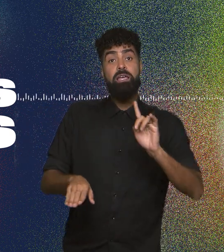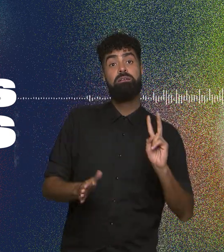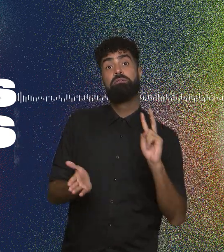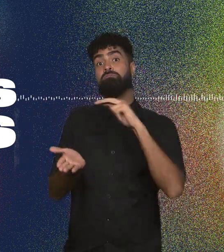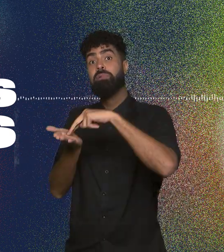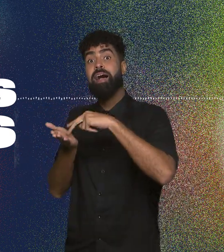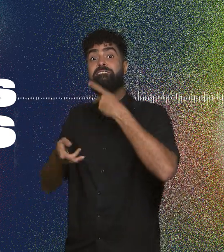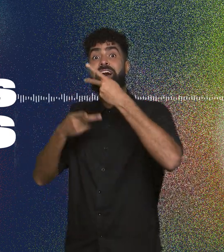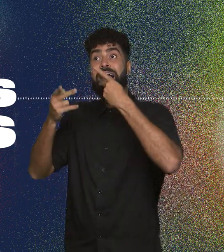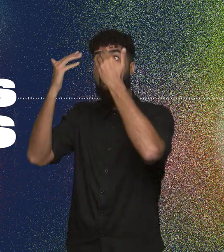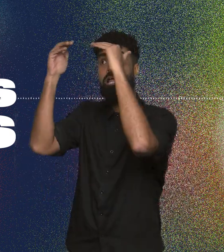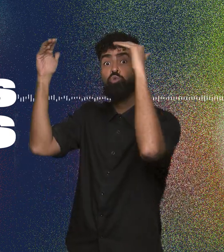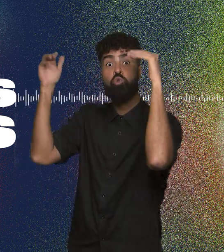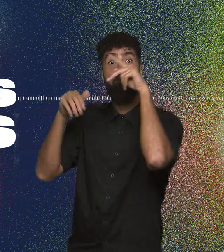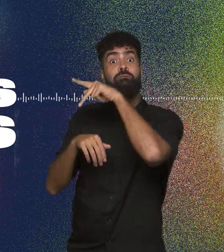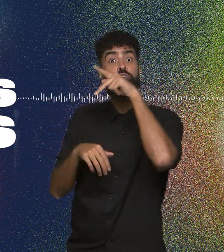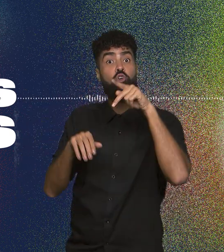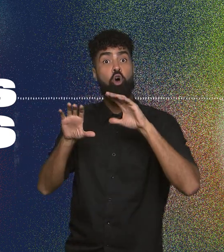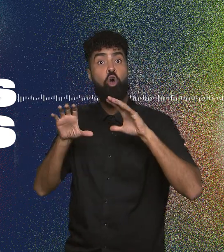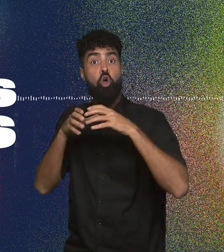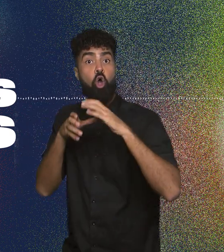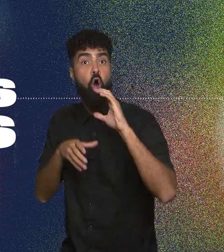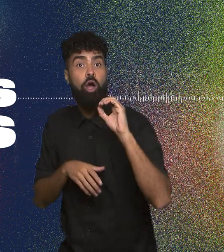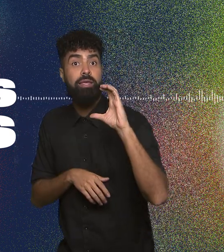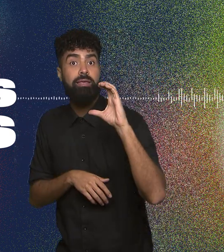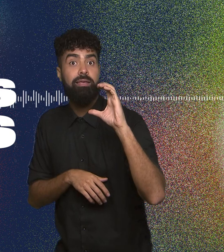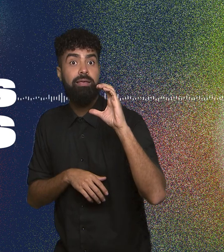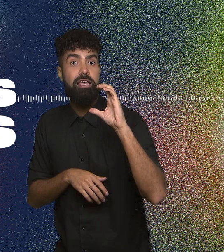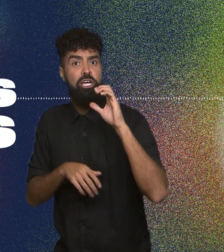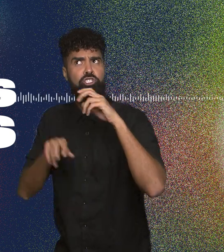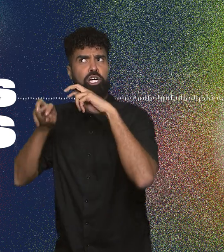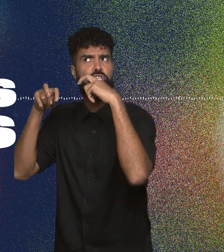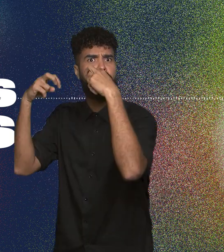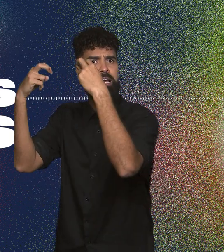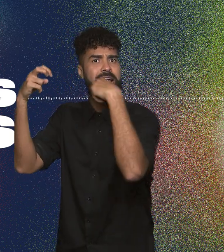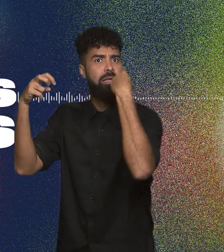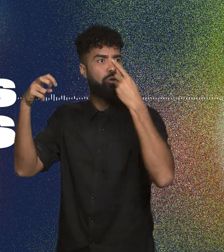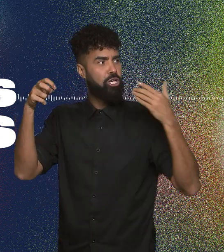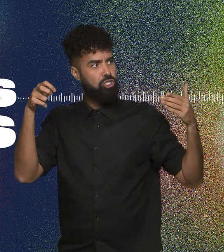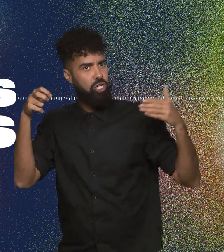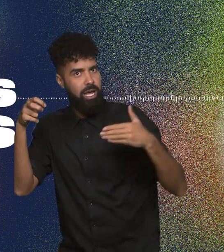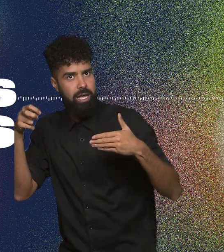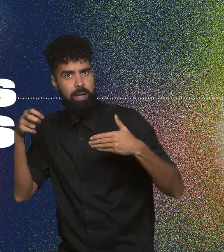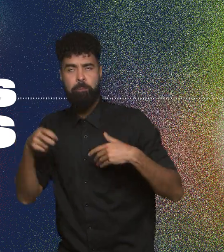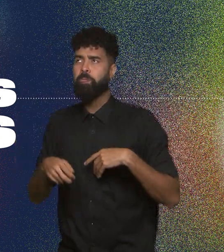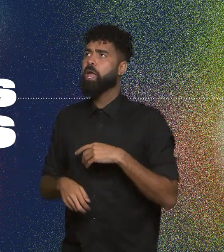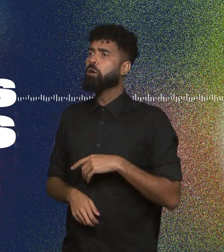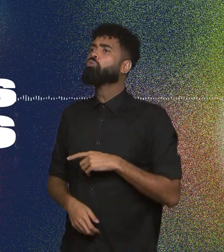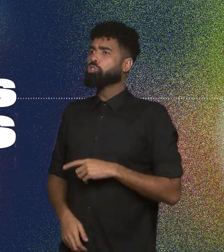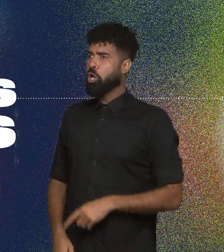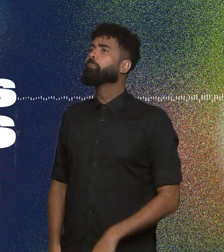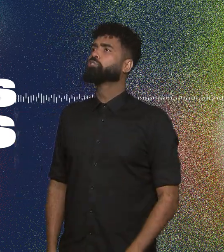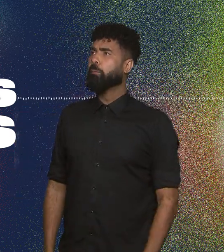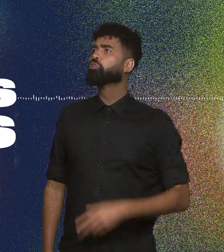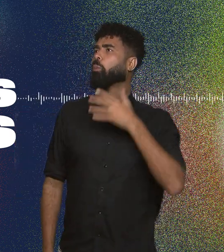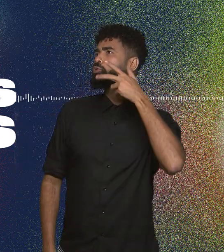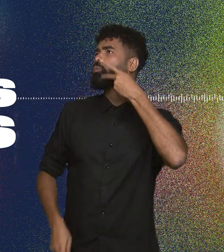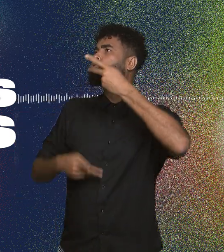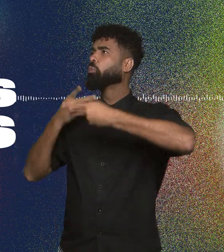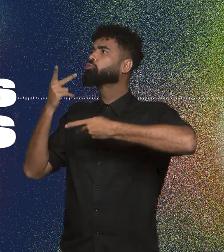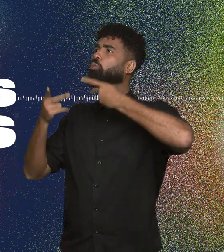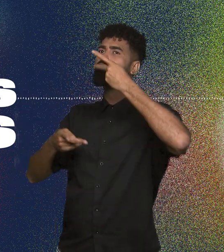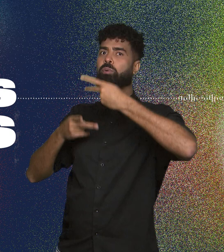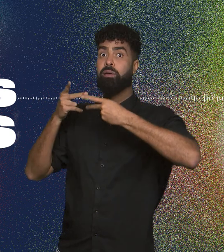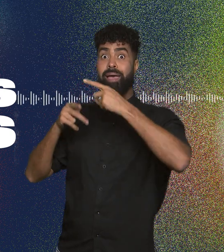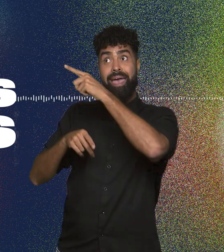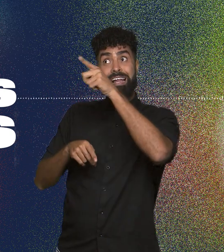Eles vão entrar num conselho de classe, que já está acontecendo. Eles vão falar para um monte de adultos que são professores deles, né? E eles vão falar